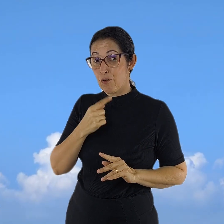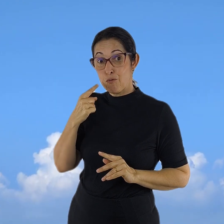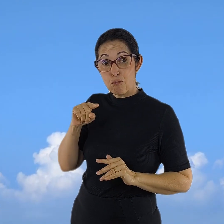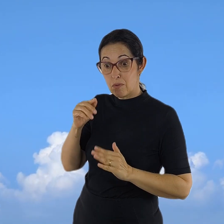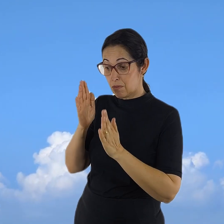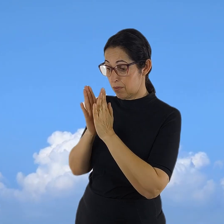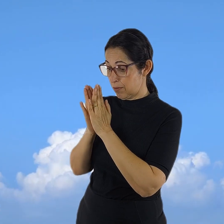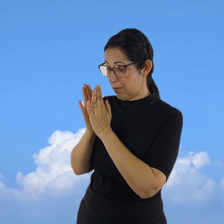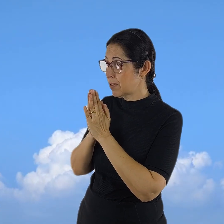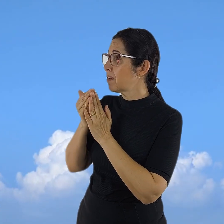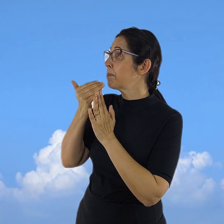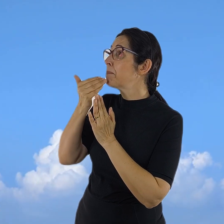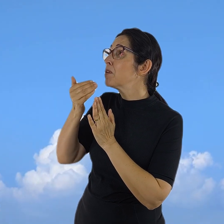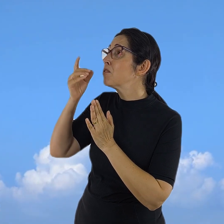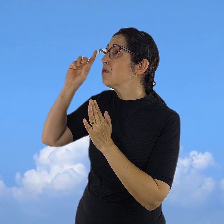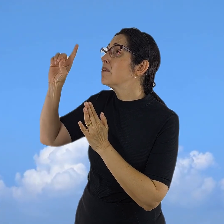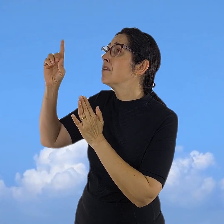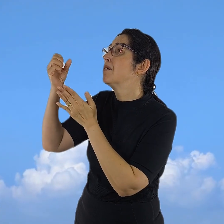Não!